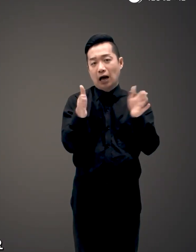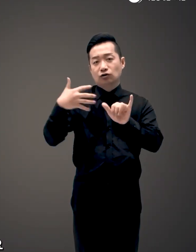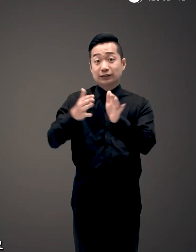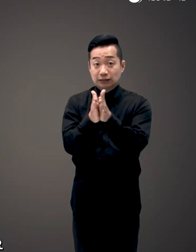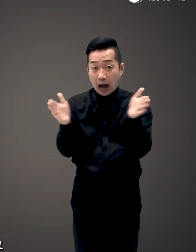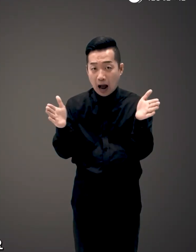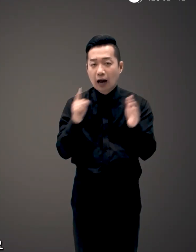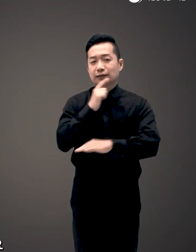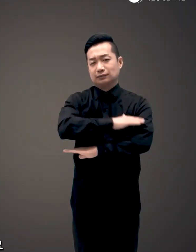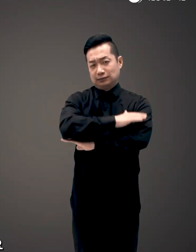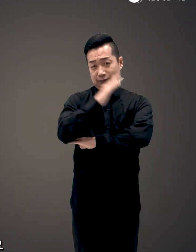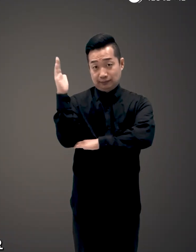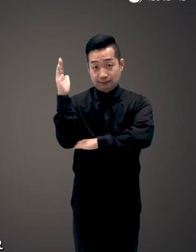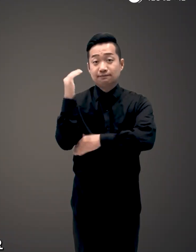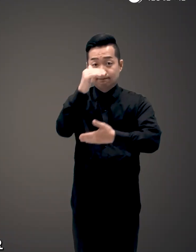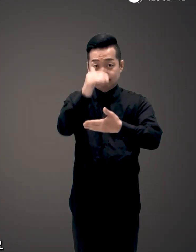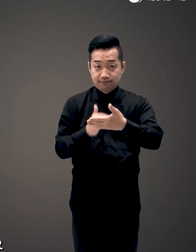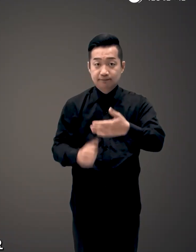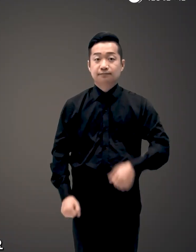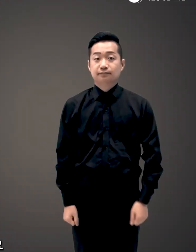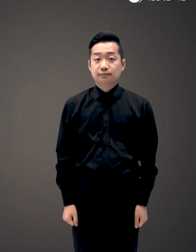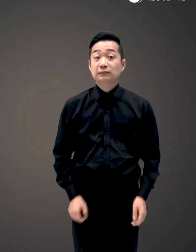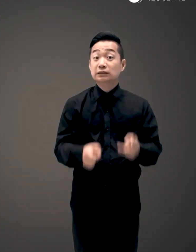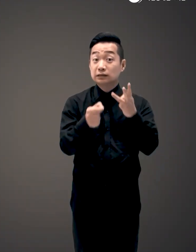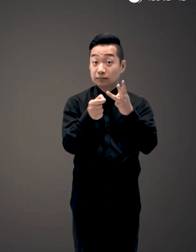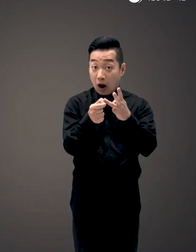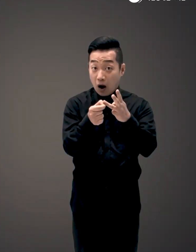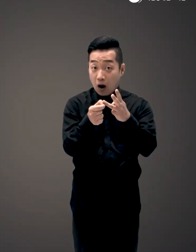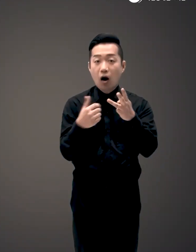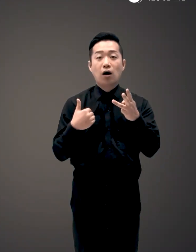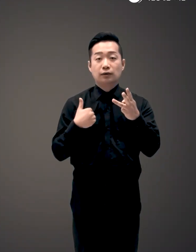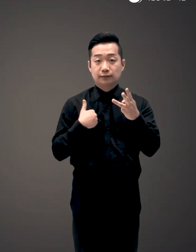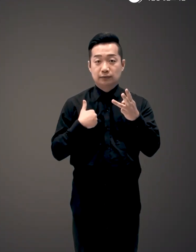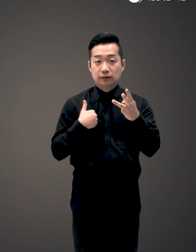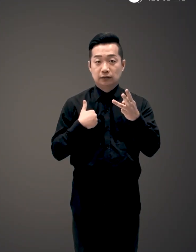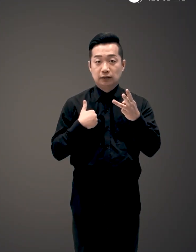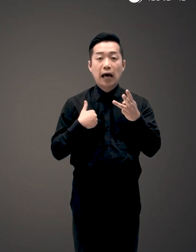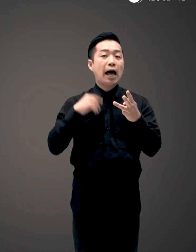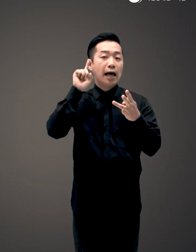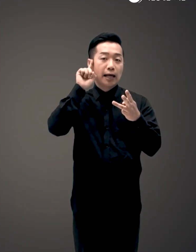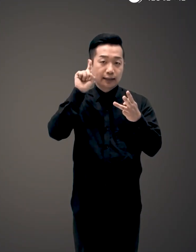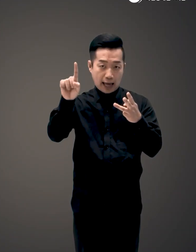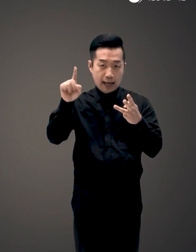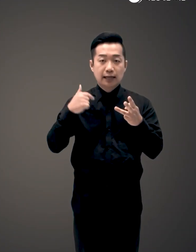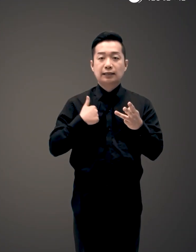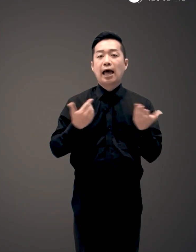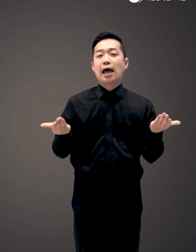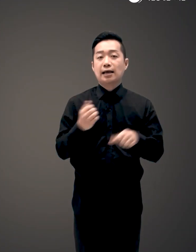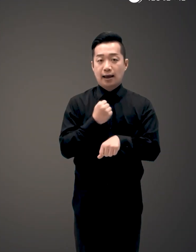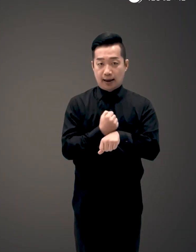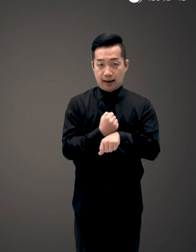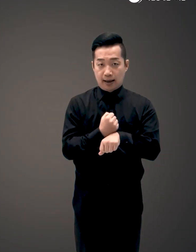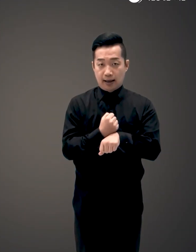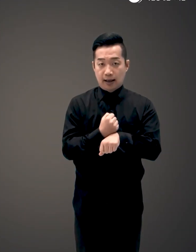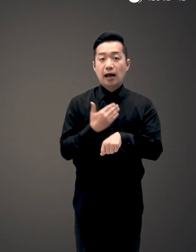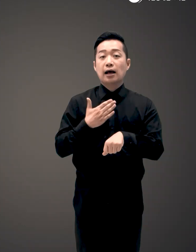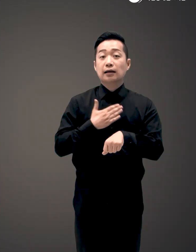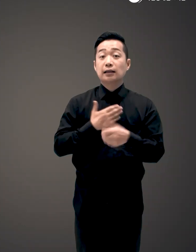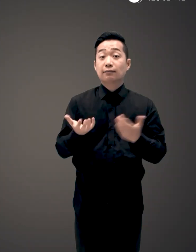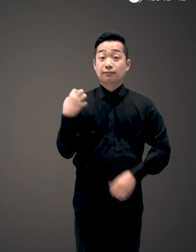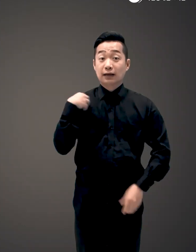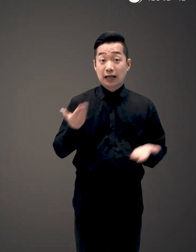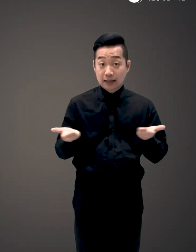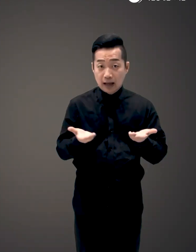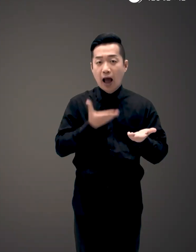시작하고 그랬던 이야기들이 여기 담겨져 있어요. 세 번째가 나는 내일도 내 일을 한다. 제 자신의 일을